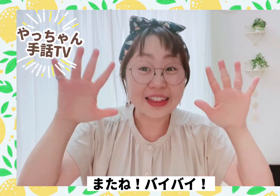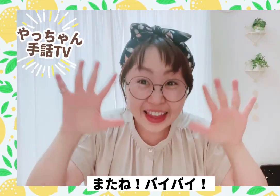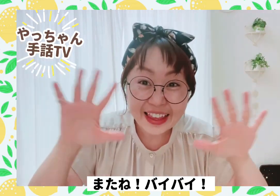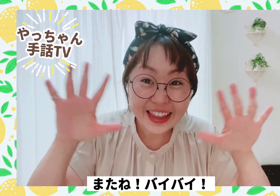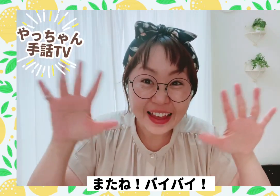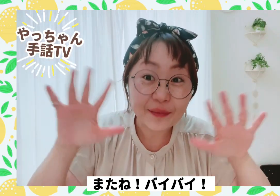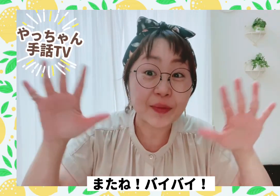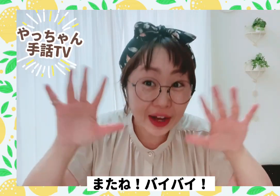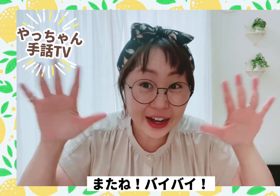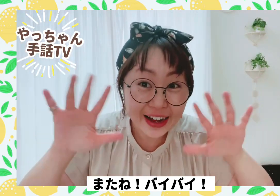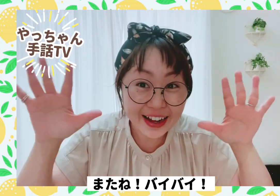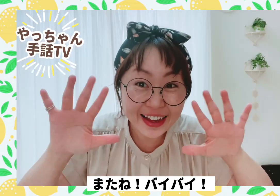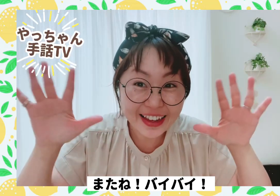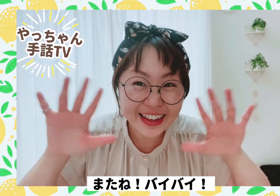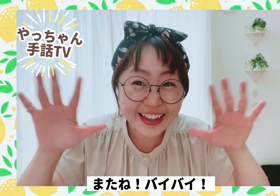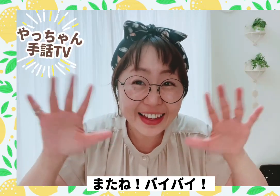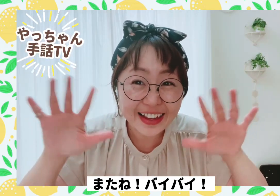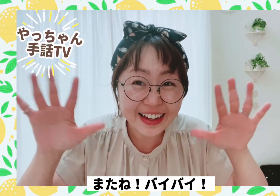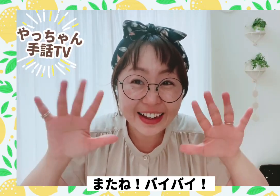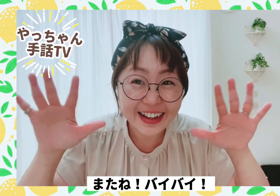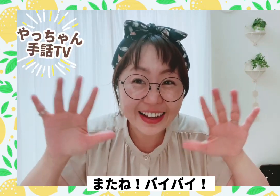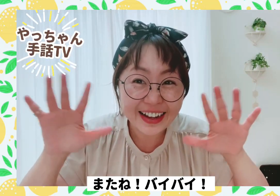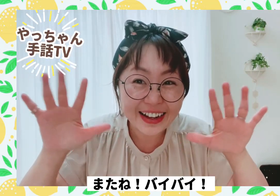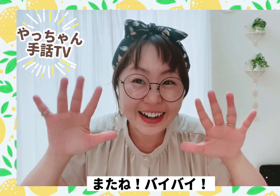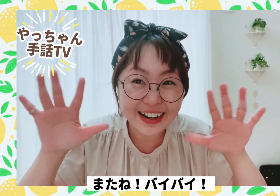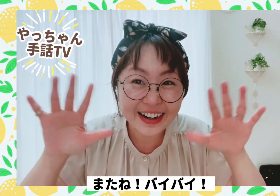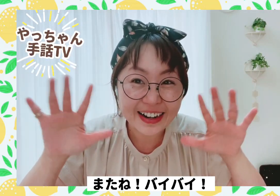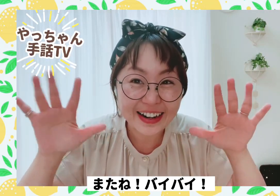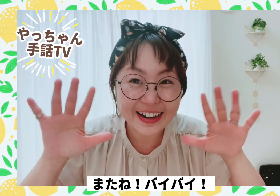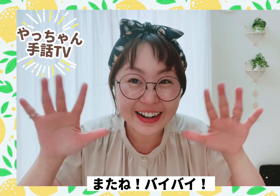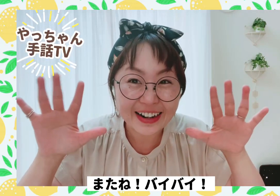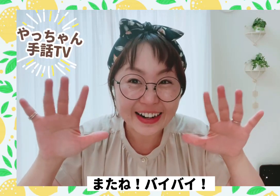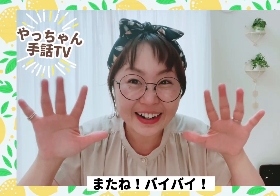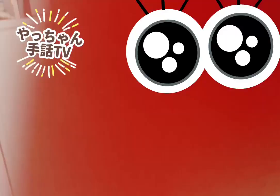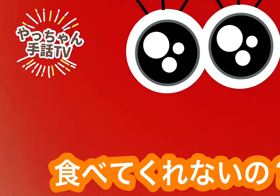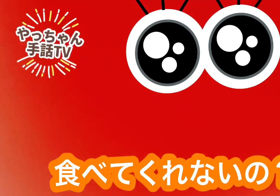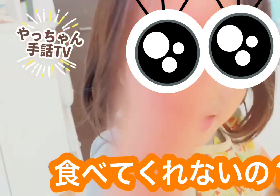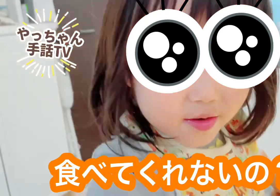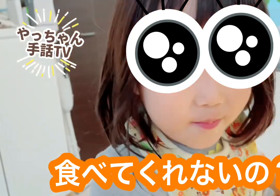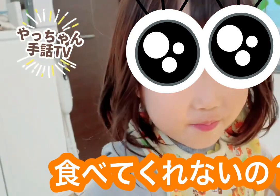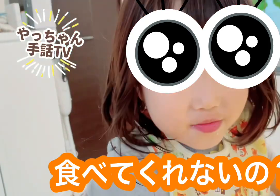またねー。バイバーイ。 食べてくれ